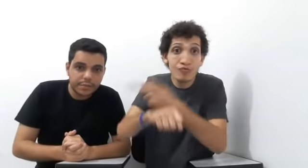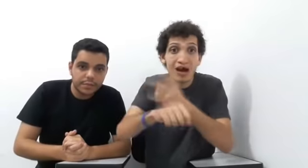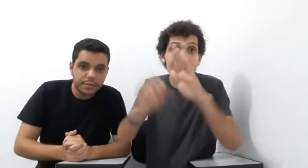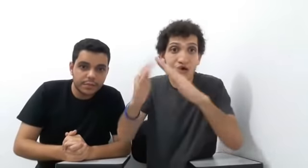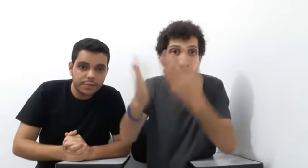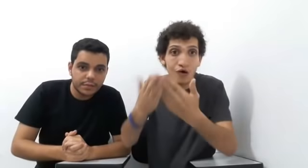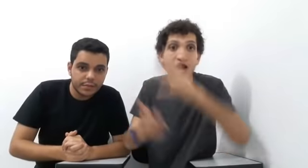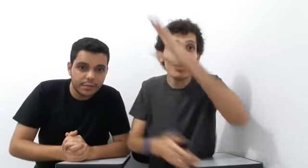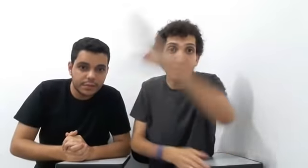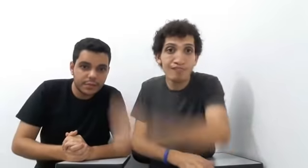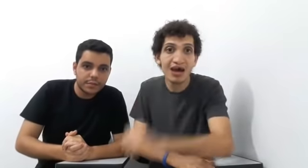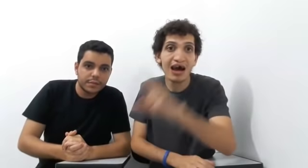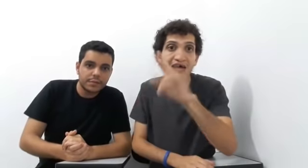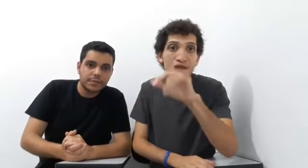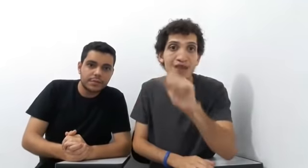a escola e pegar aí a vaga.